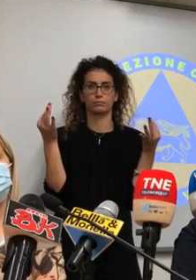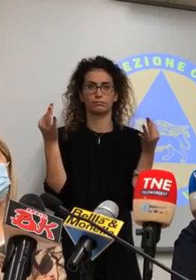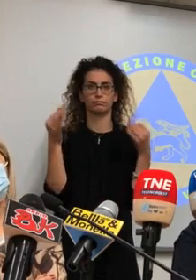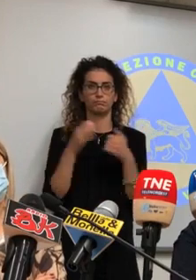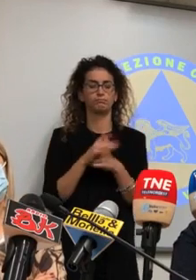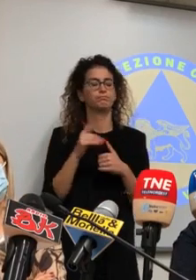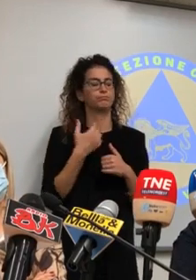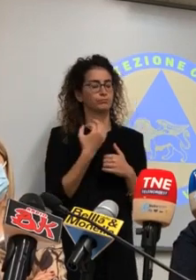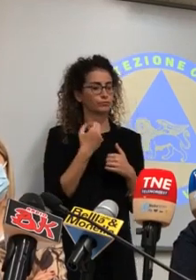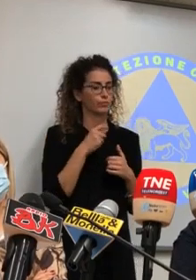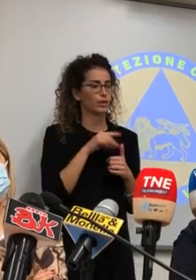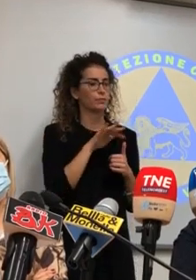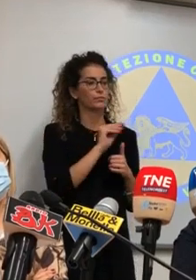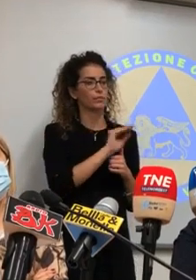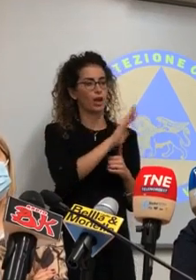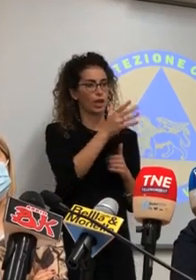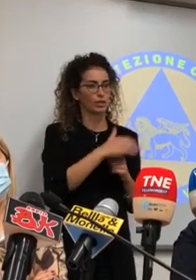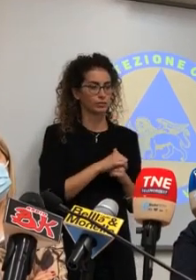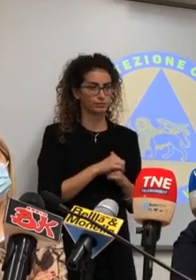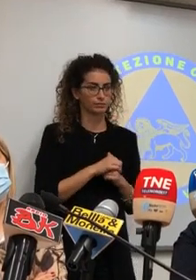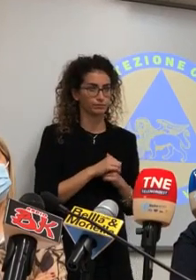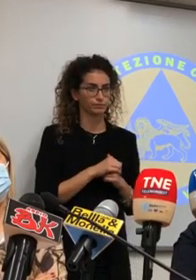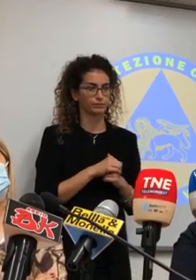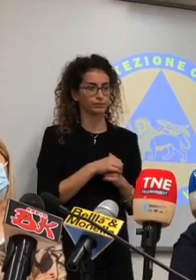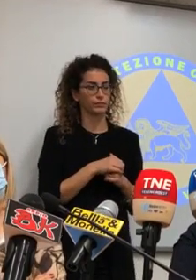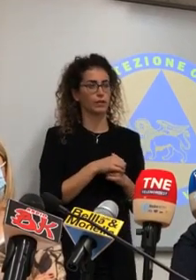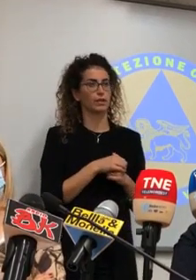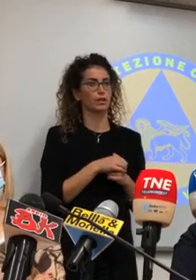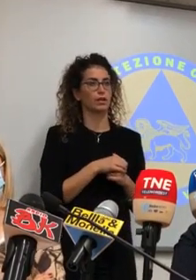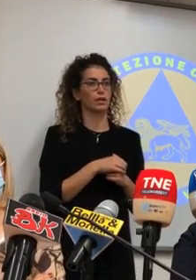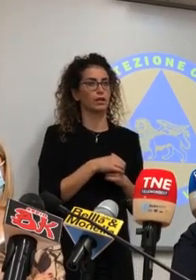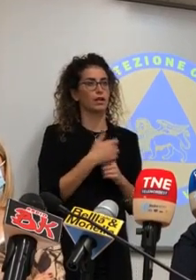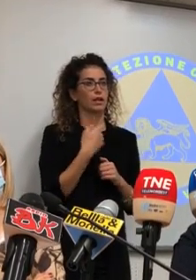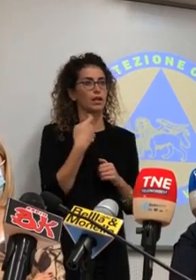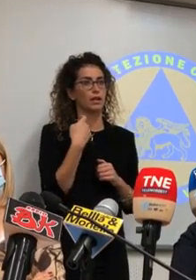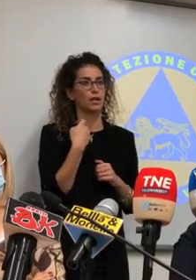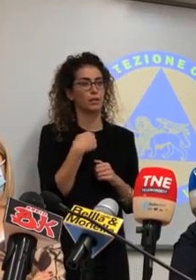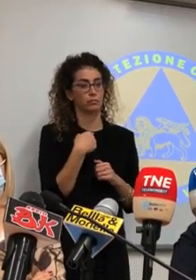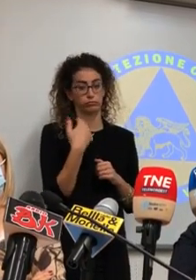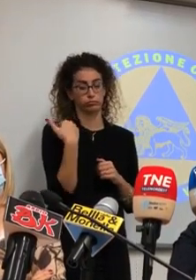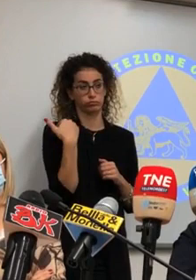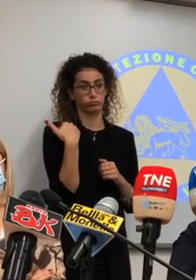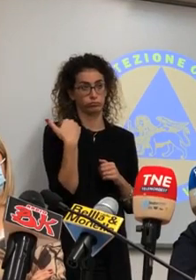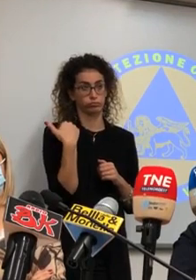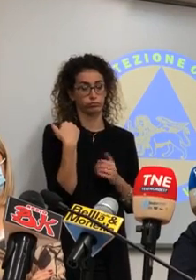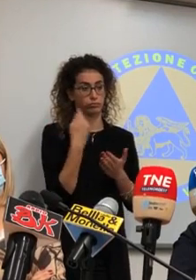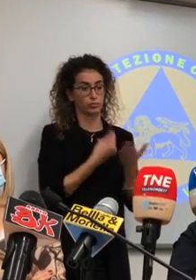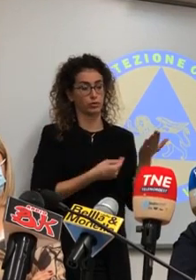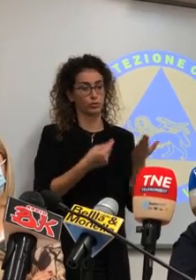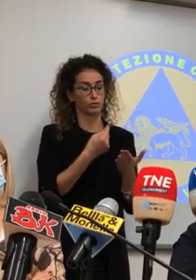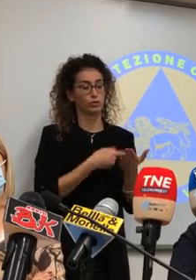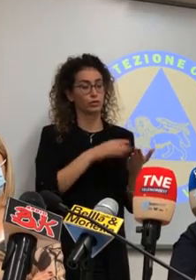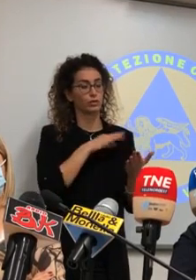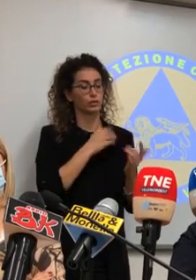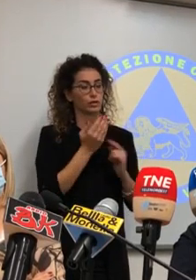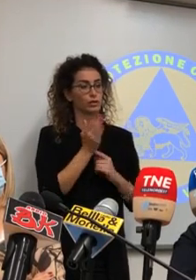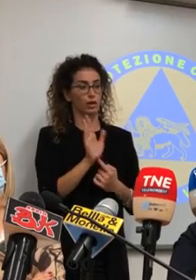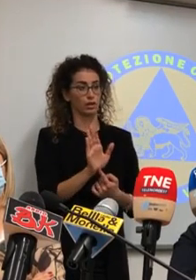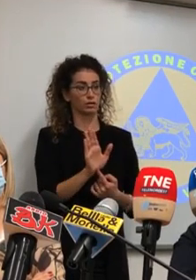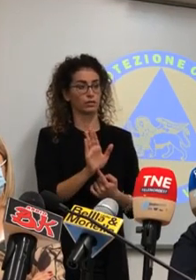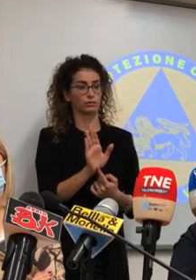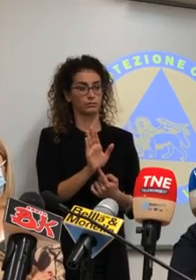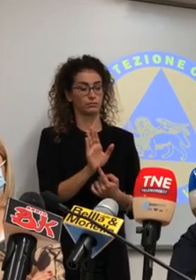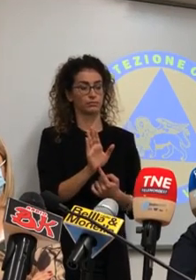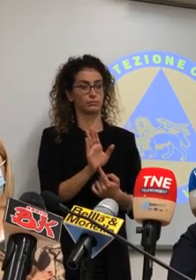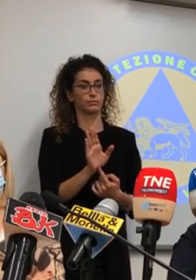Poi un'altra cosa volevo chiedere. Allora, il Presidente aveva presentato un po' di mesi fa un progetto interessante che